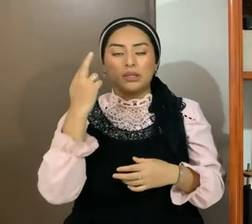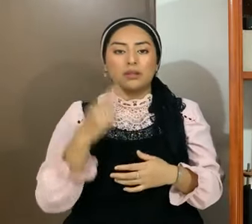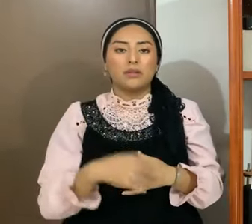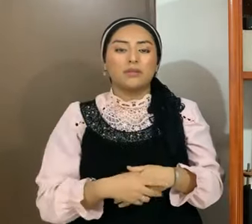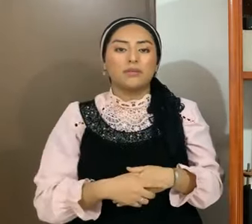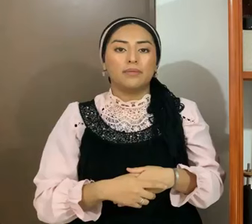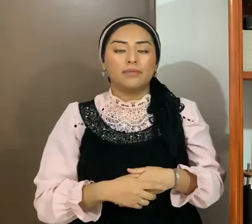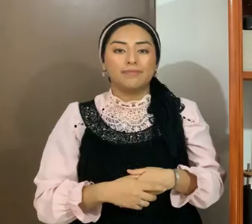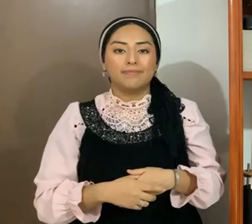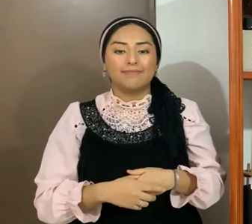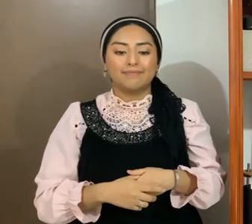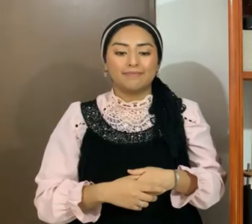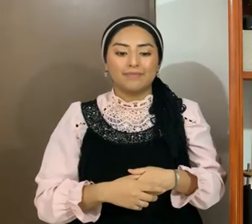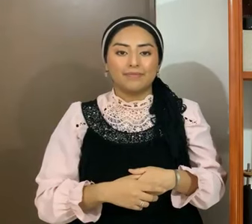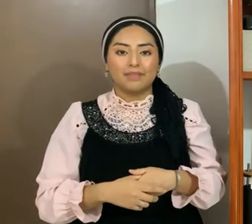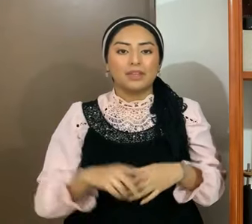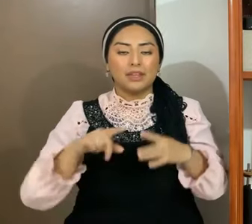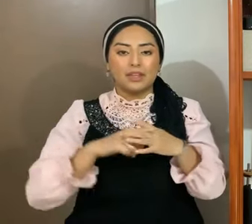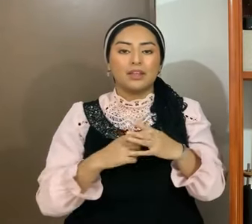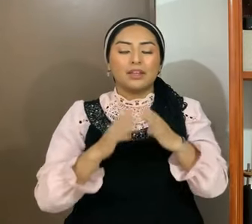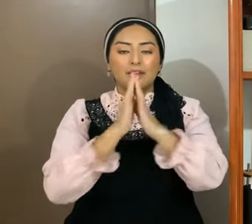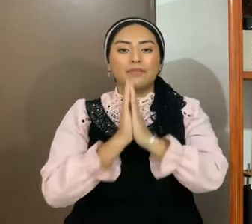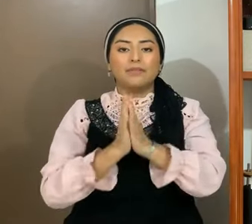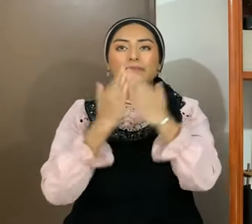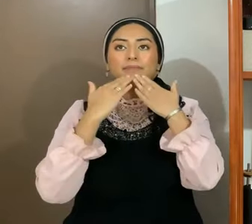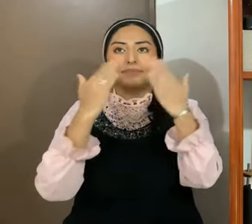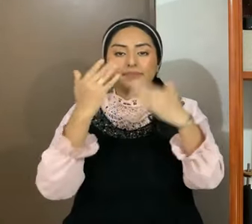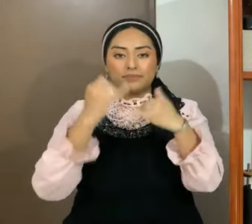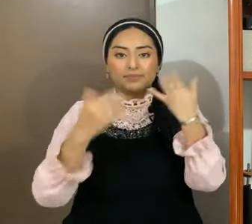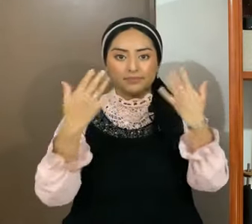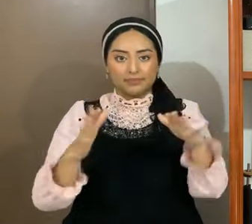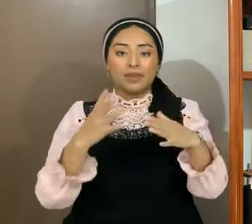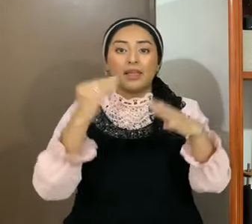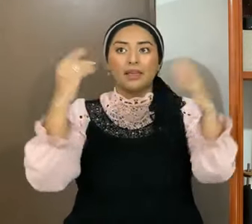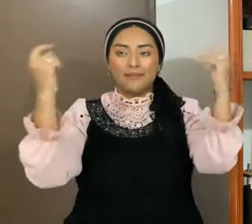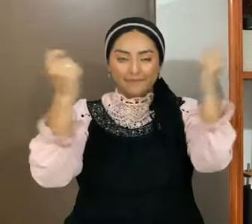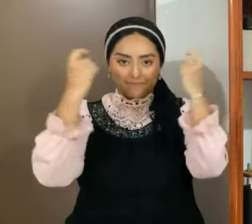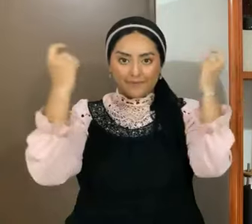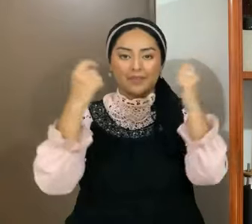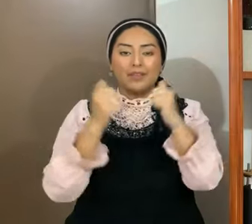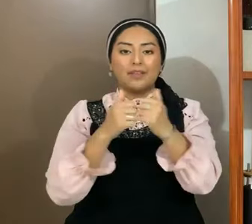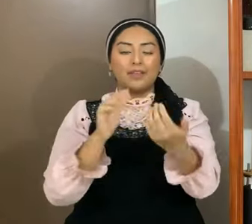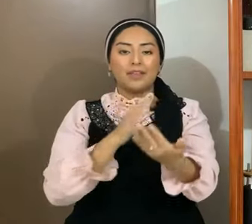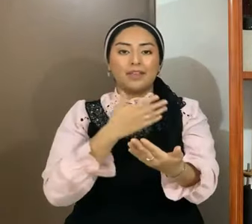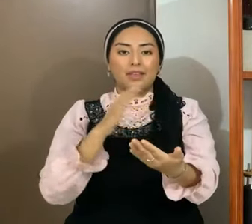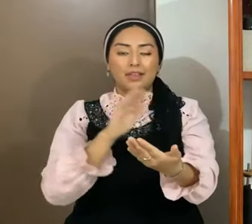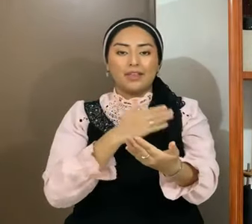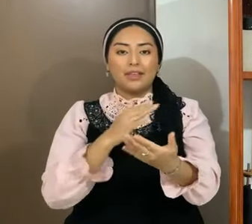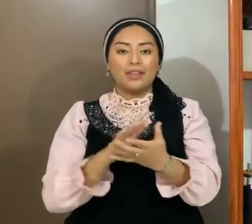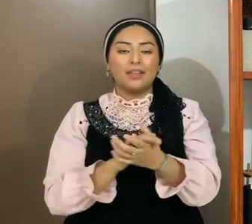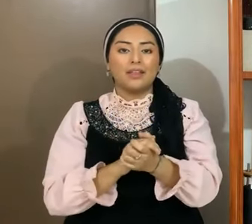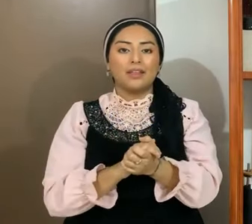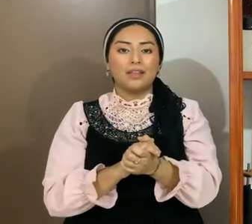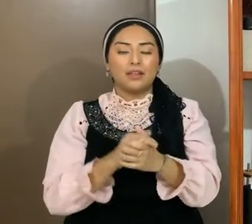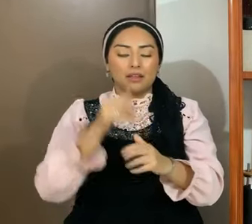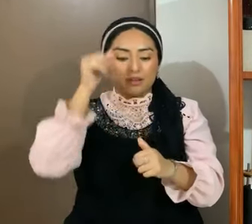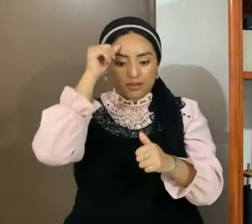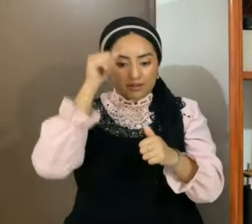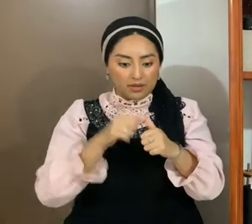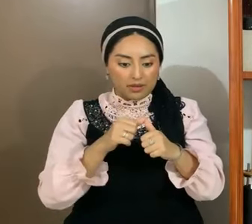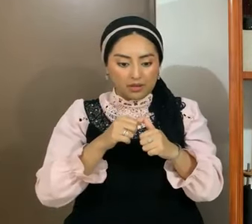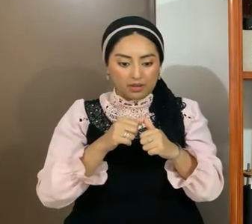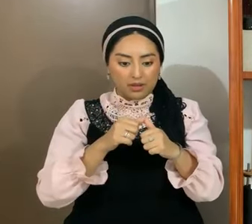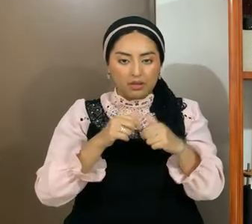existir. Aleluya. Vamos a darle gracias al Eterno y vamos a exaltar al Eterno con una jalel, siendo conscientes de